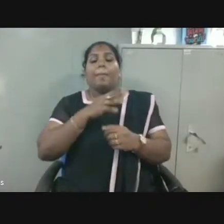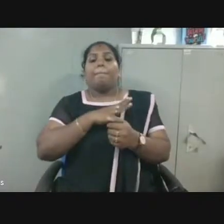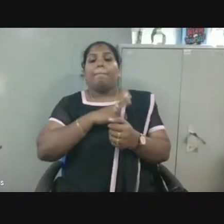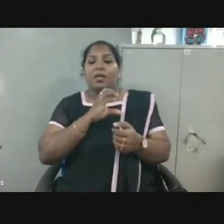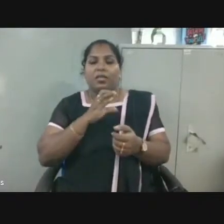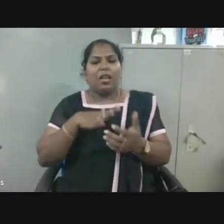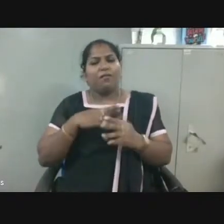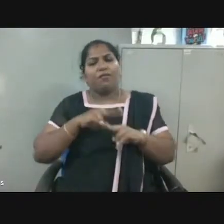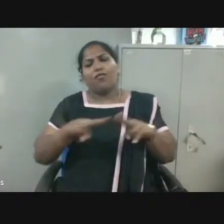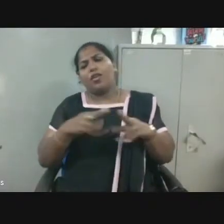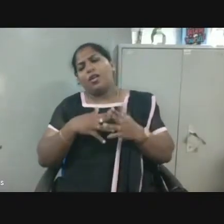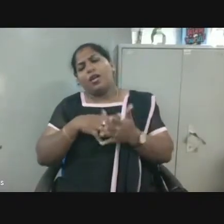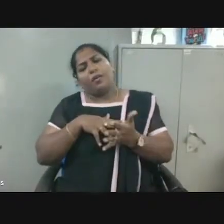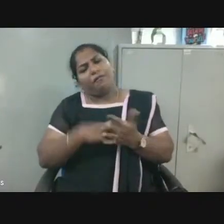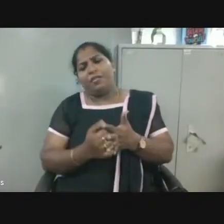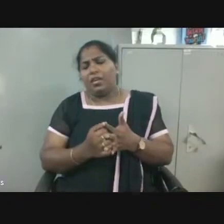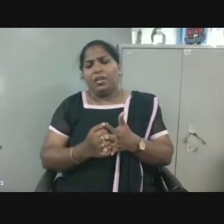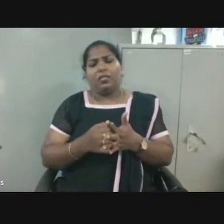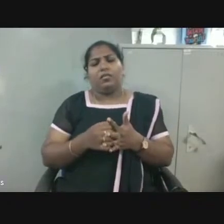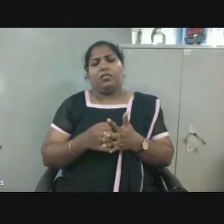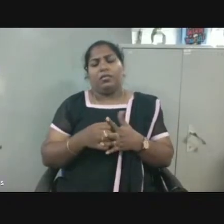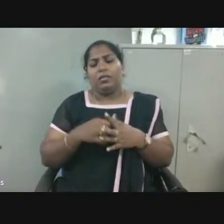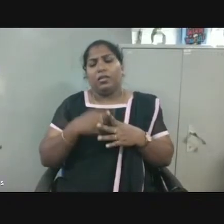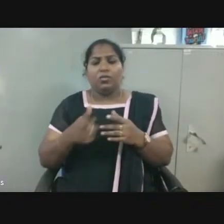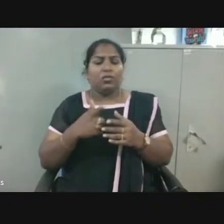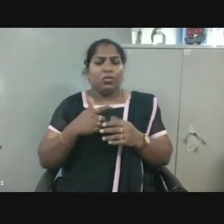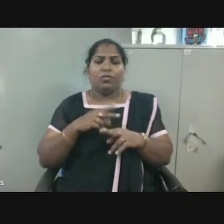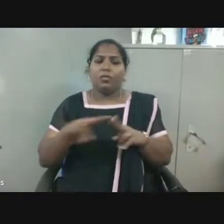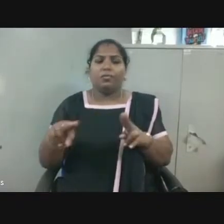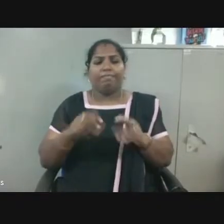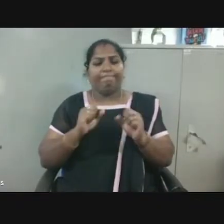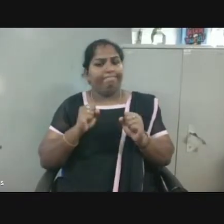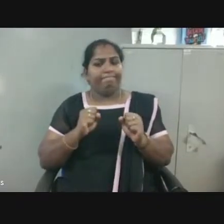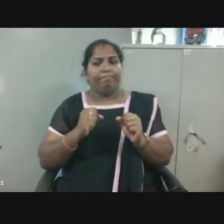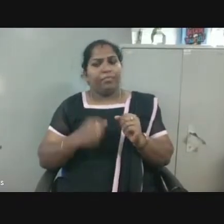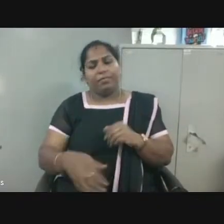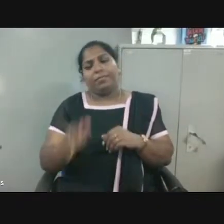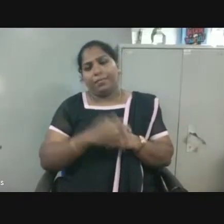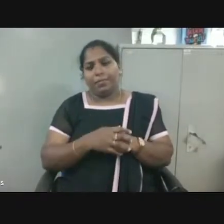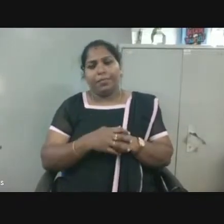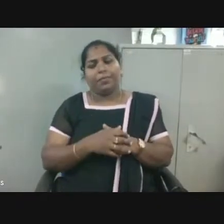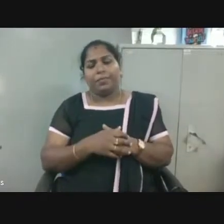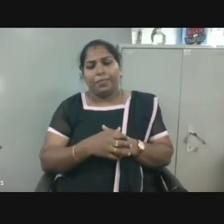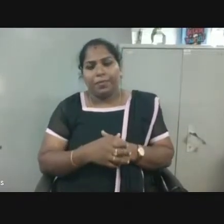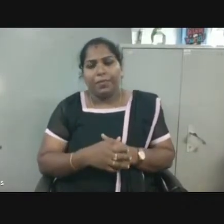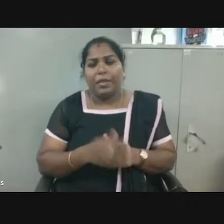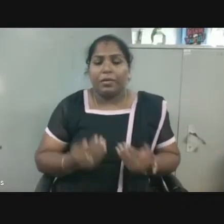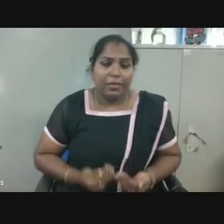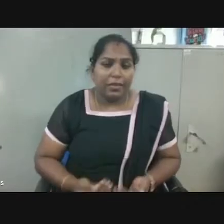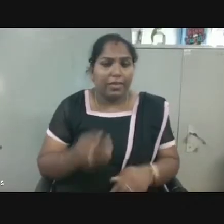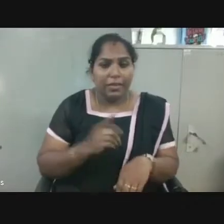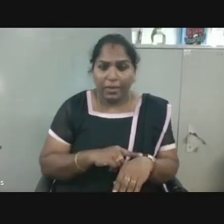ശോഷിച്ചു പോവുകയും ചെയ്യും. കാരണം മസിൽ നശിക്കും തോറും അതിന്റെ സൈസ് കുറയും. അപ്പൊ ഇങ്ങനെയാണ് ഇത് കൂടുതൽ കൂടുതൽ ബുദ്ധിമുട്ടുകളിലോട്ട് പോകുന്നത്. അപ്പൊ ജനിക്കുന്ന സമയത്ത്